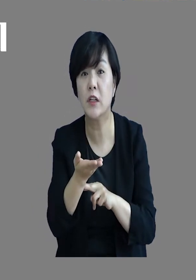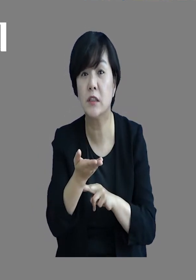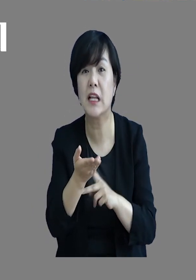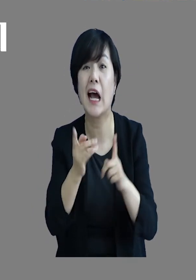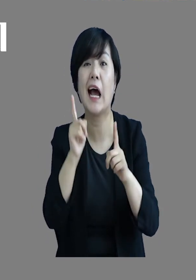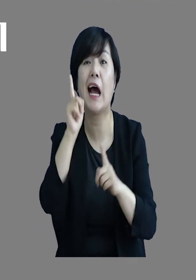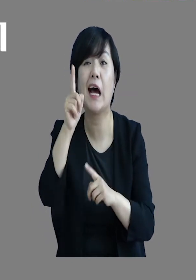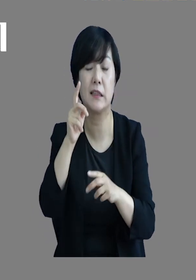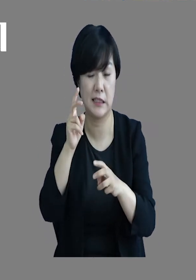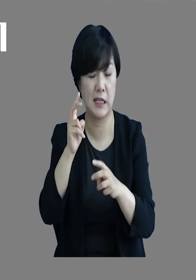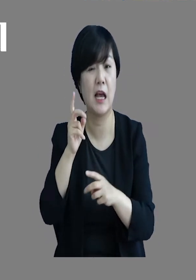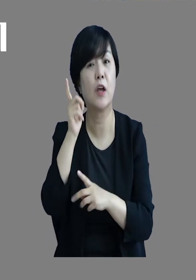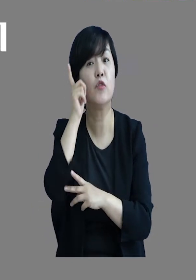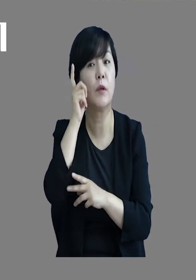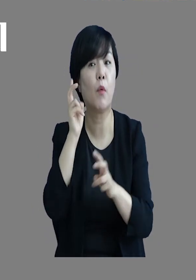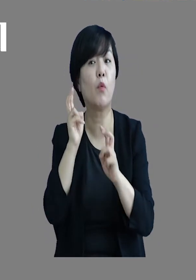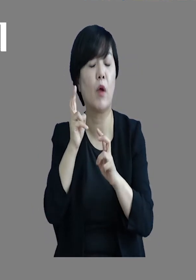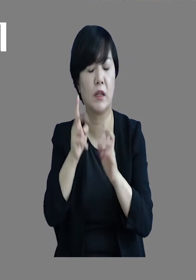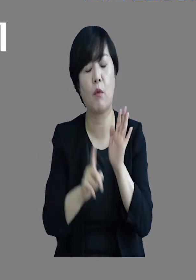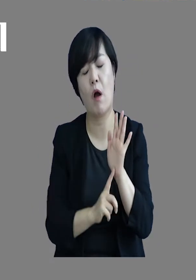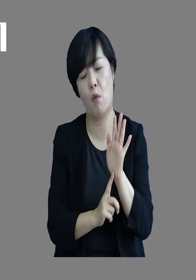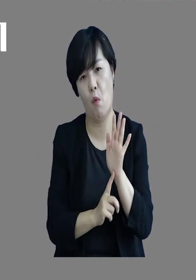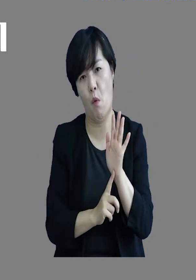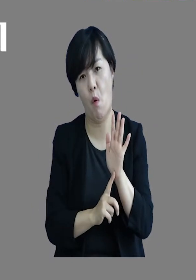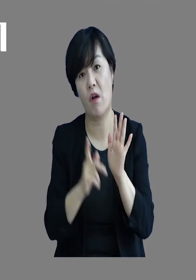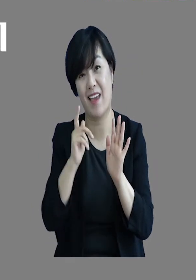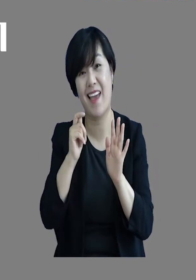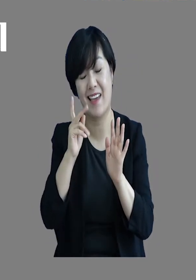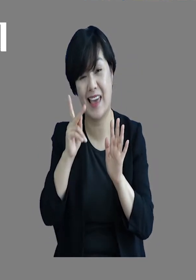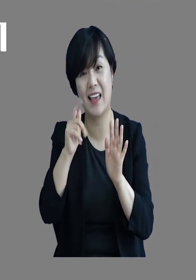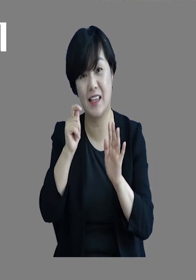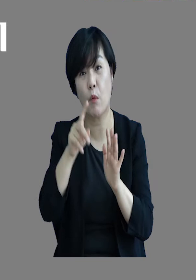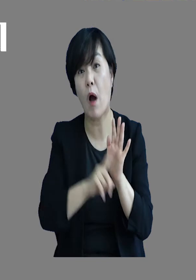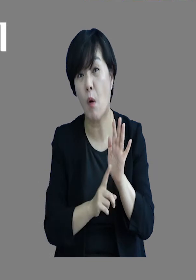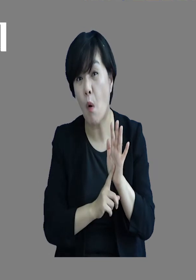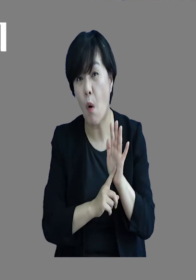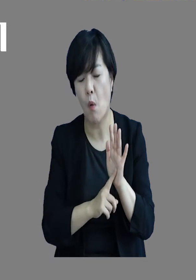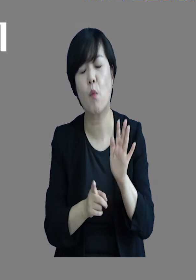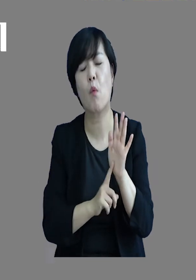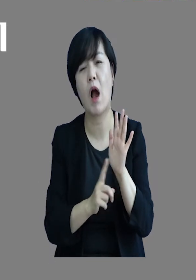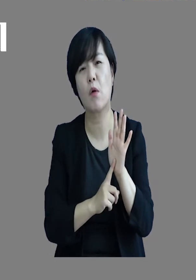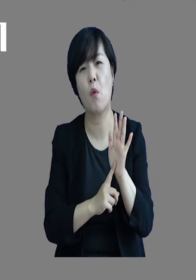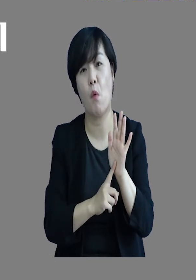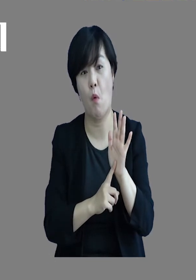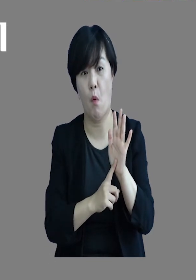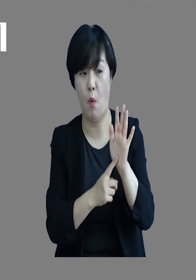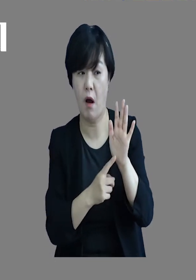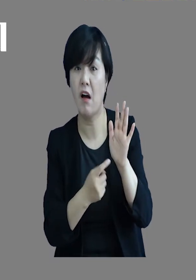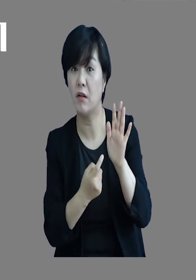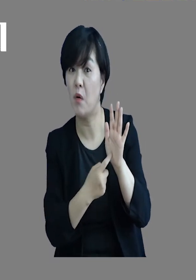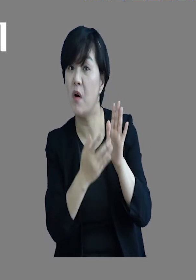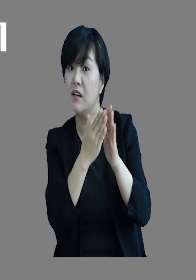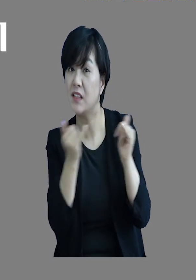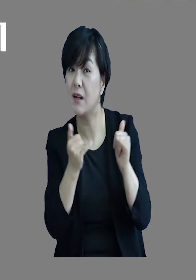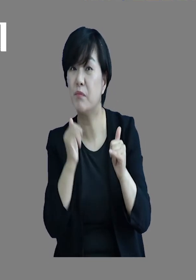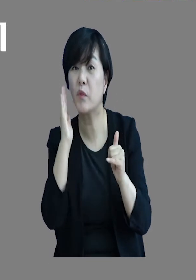한 이동통신사의 캠페인 광고. 광고에 나온 주인공은 농인입니다. 이